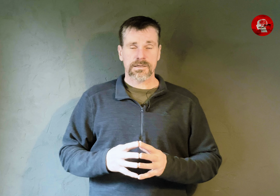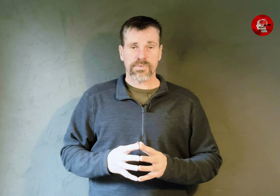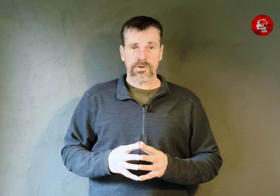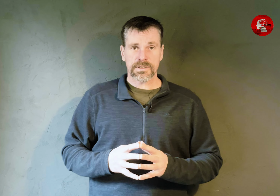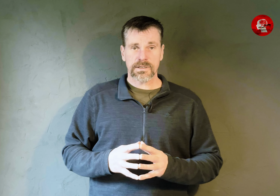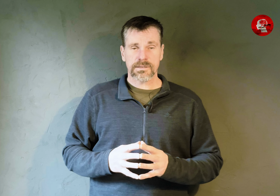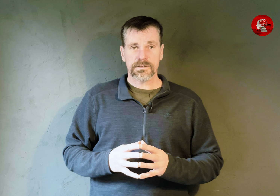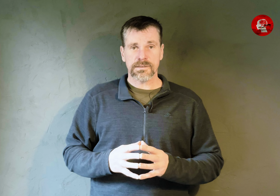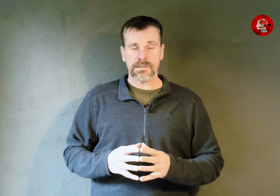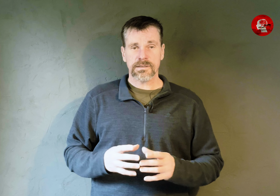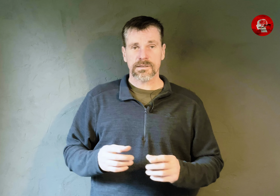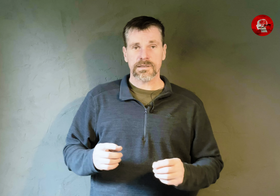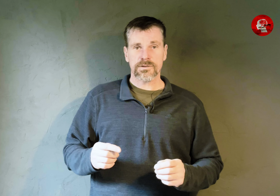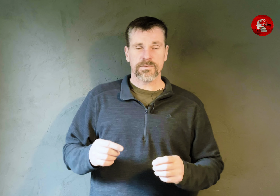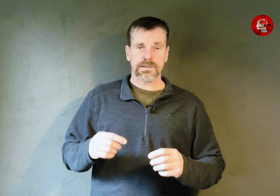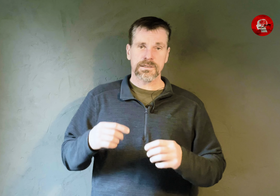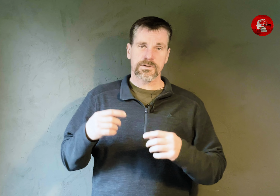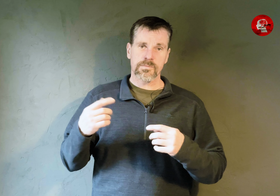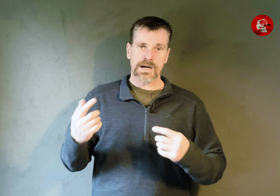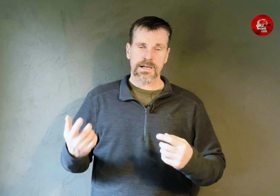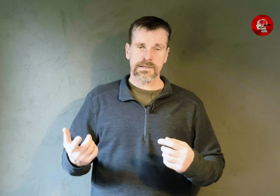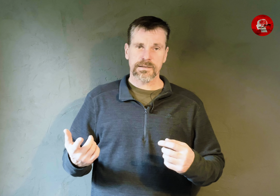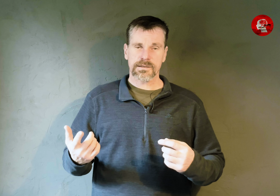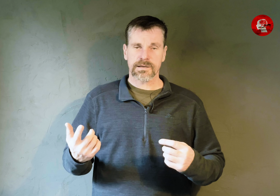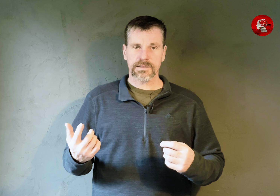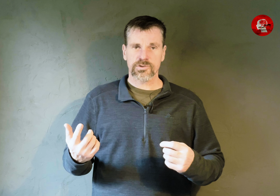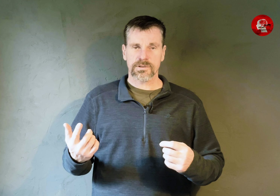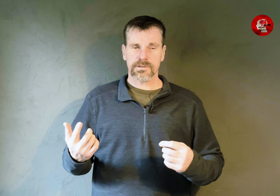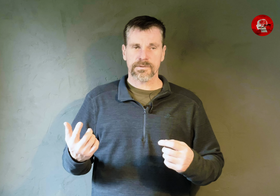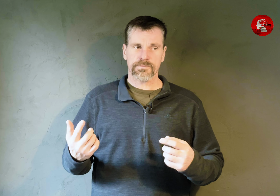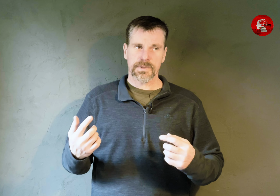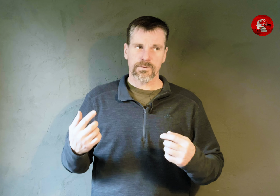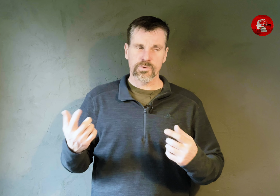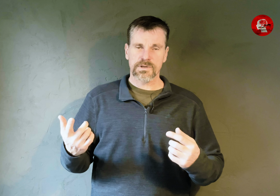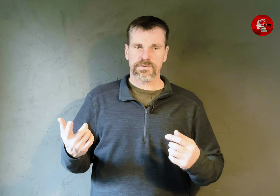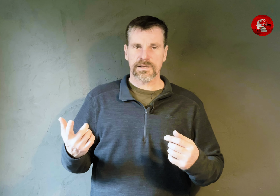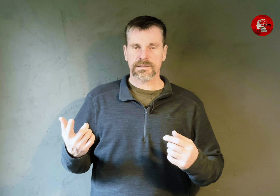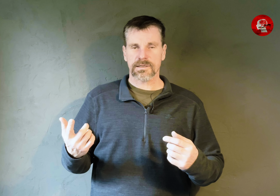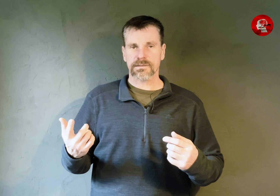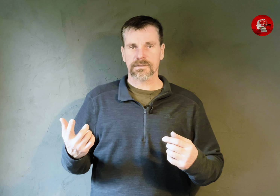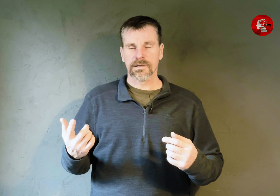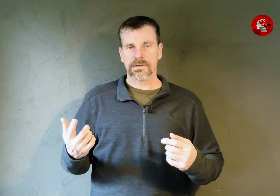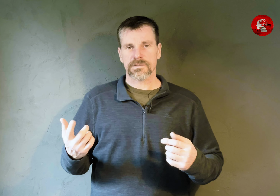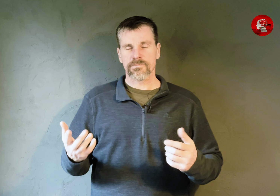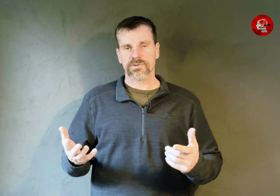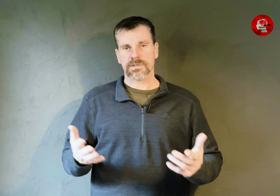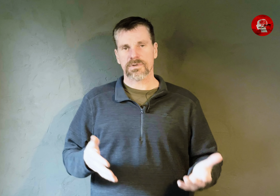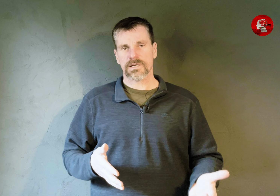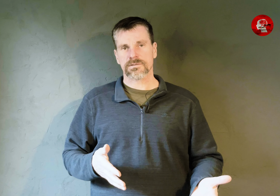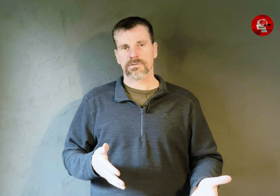gebaut hat die gegenüber ihren normalen kanten rund gefeilten ketten zehn prozent mehr leistung